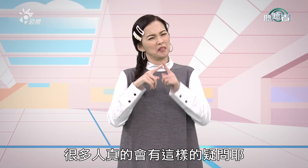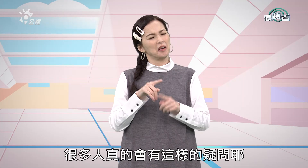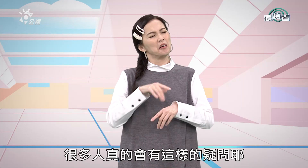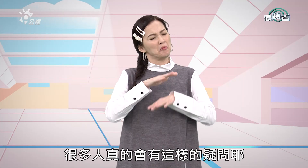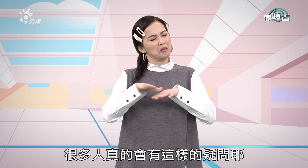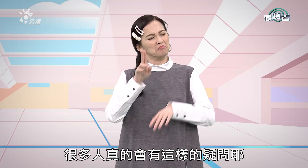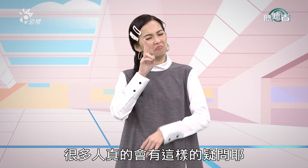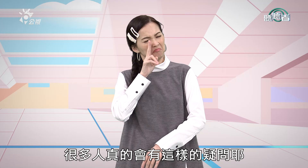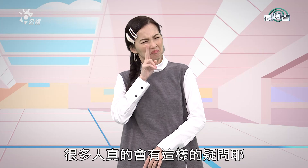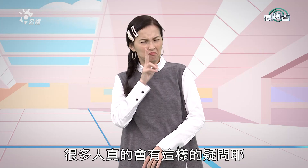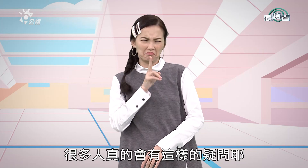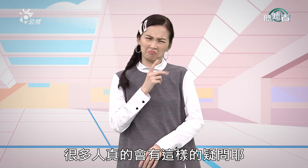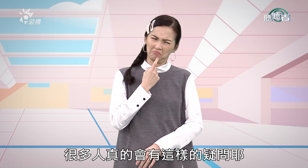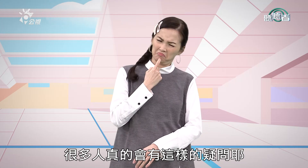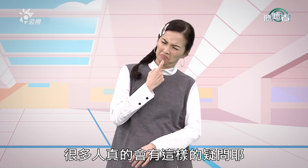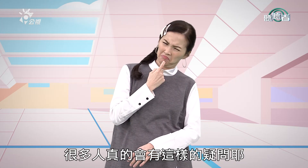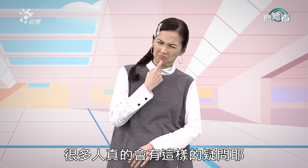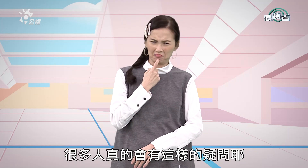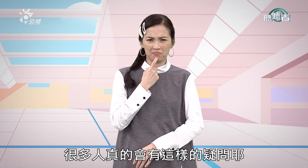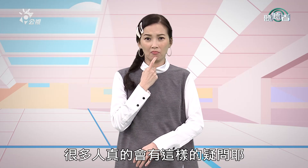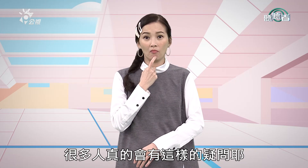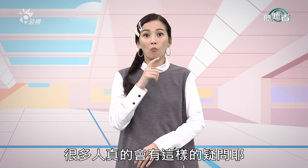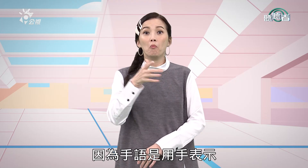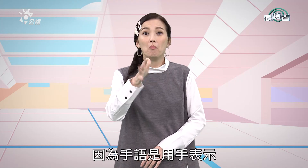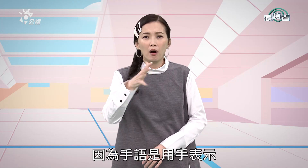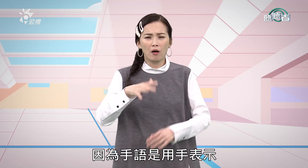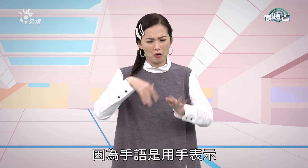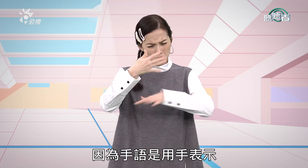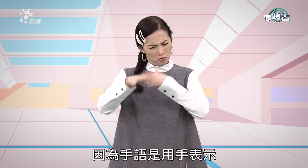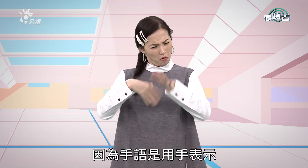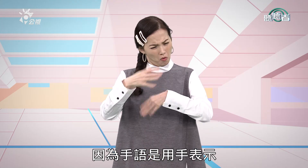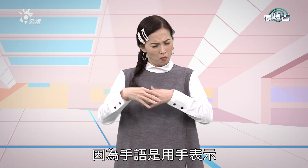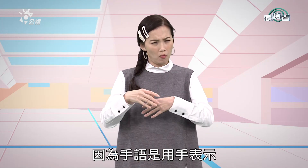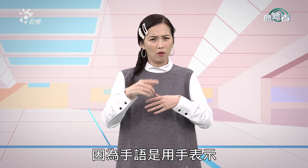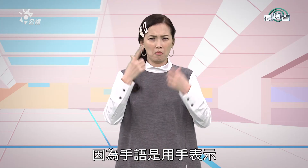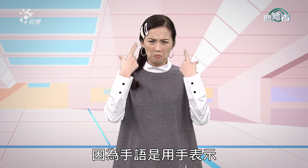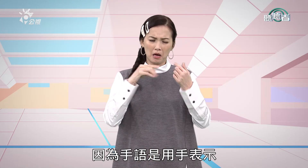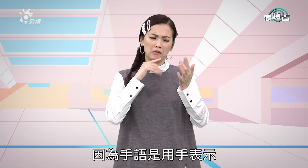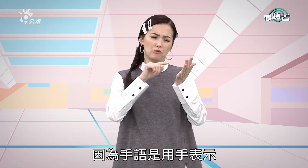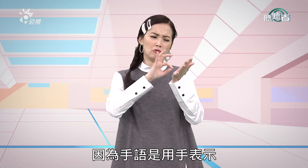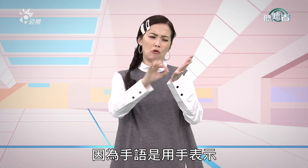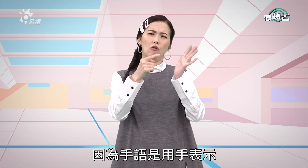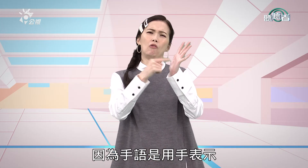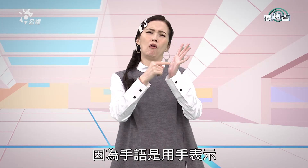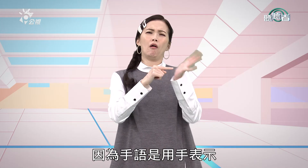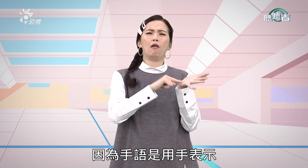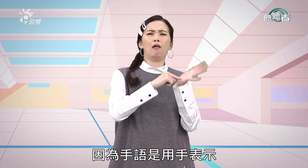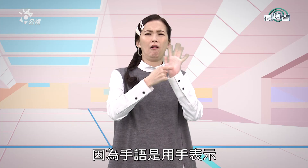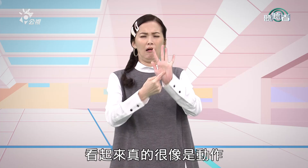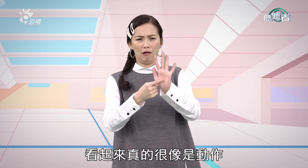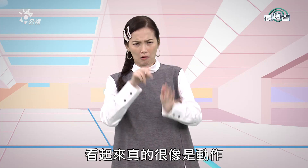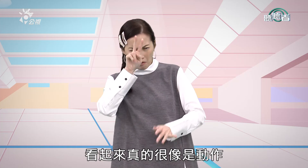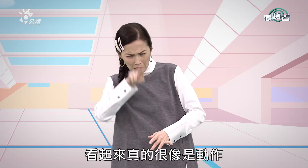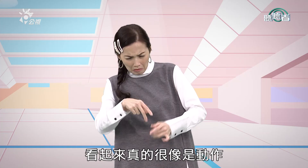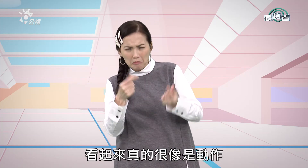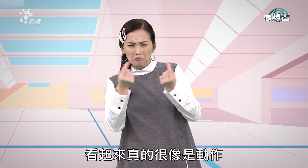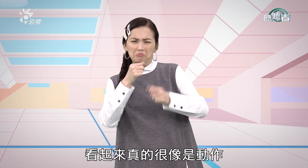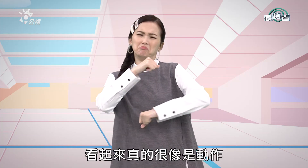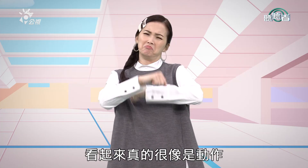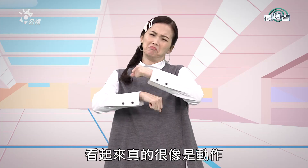很多人真的会有这样的疑问哎，因为手语是用手表示，看起来真的很像